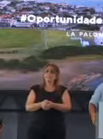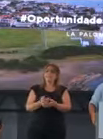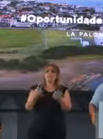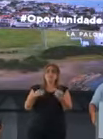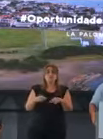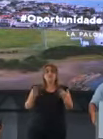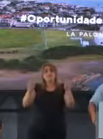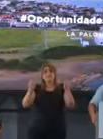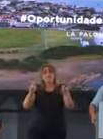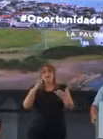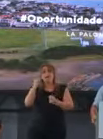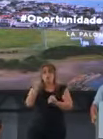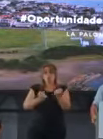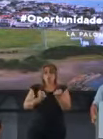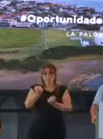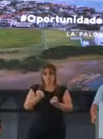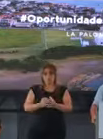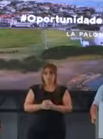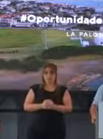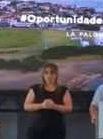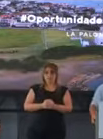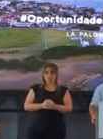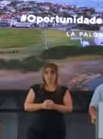En temas económicos,